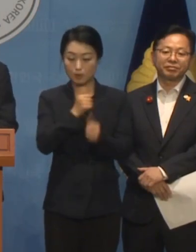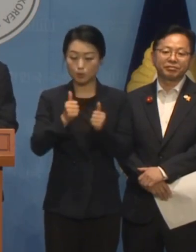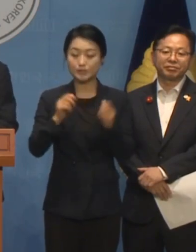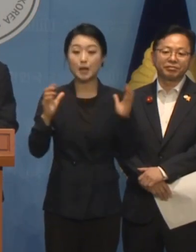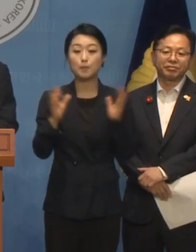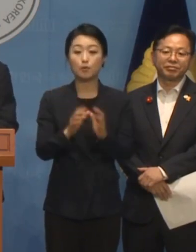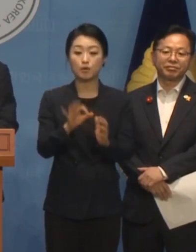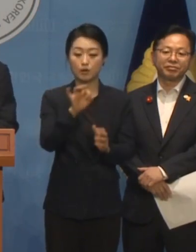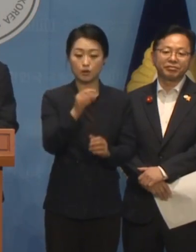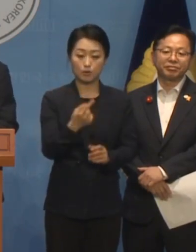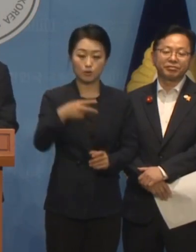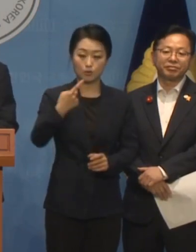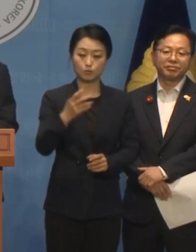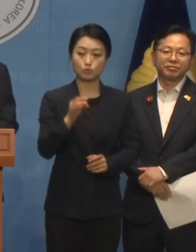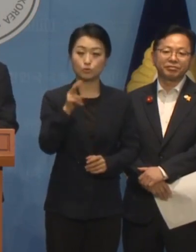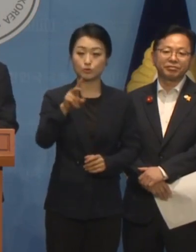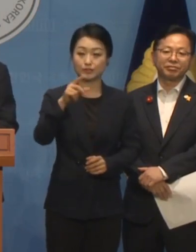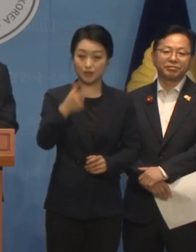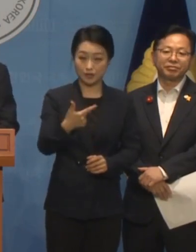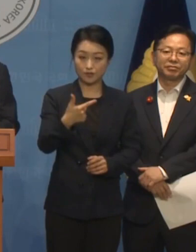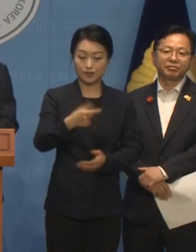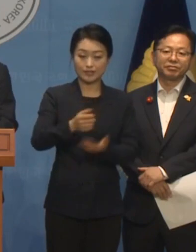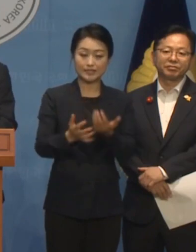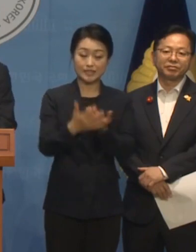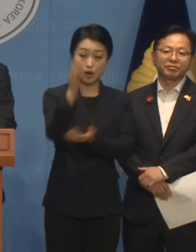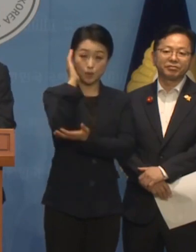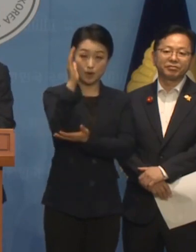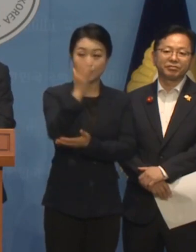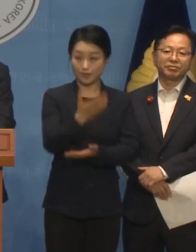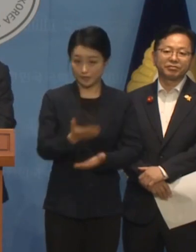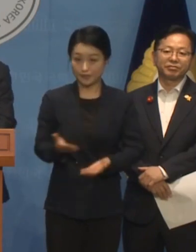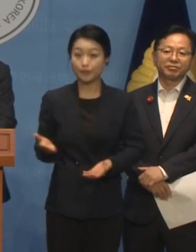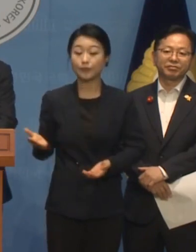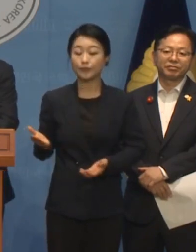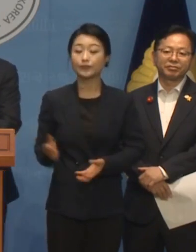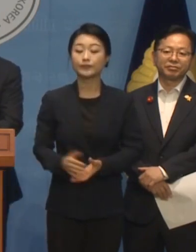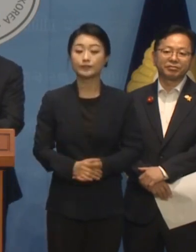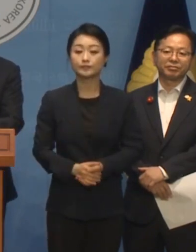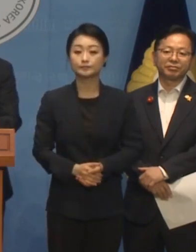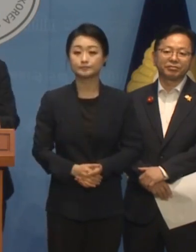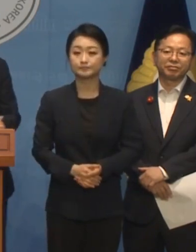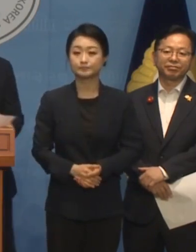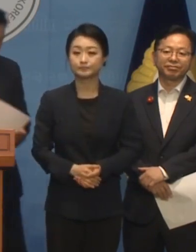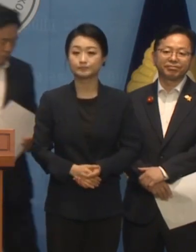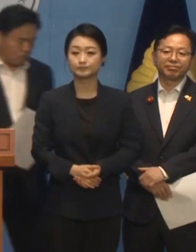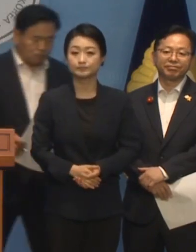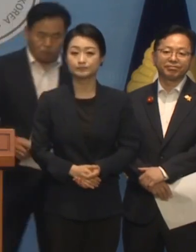모임 오동현 변호사님으로부터 기자회견문 낭독을 하겠습니다.